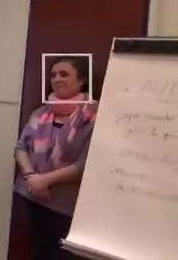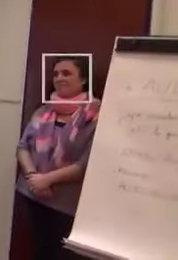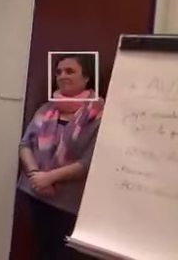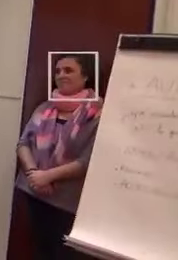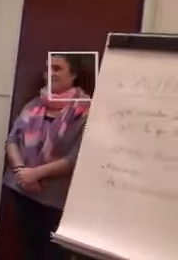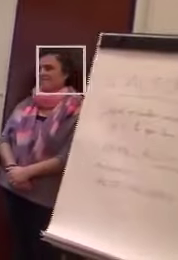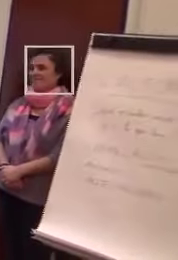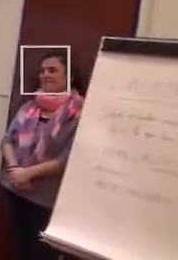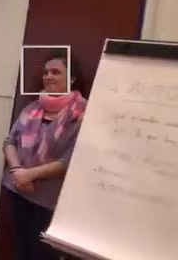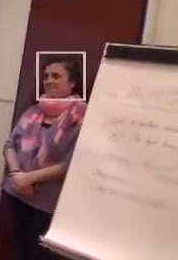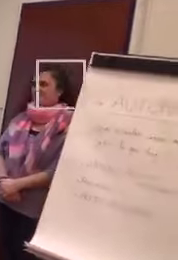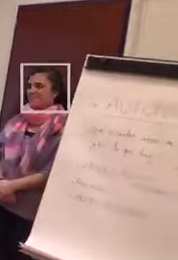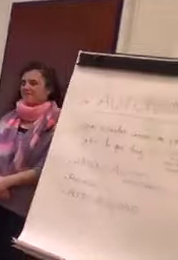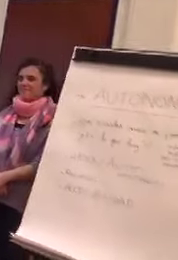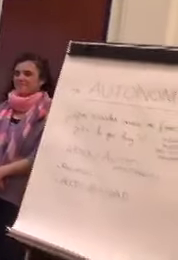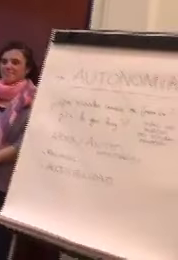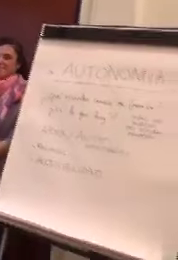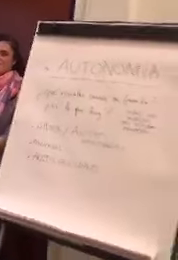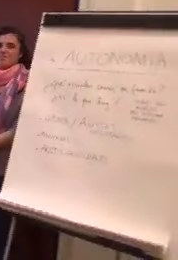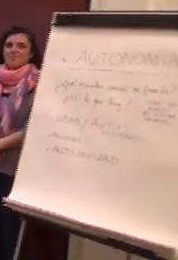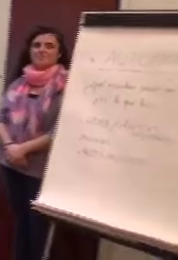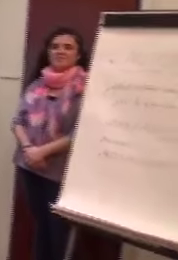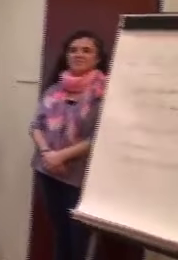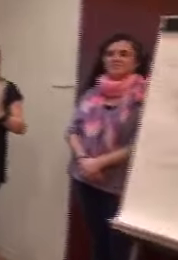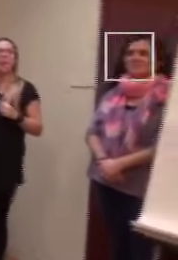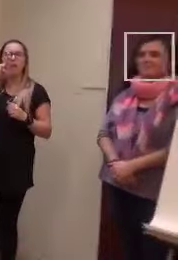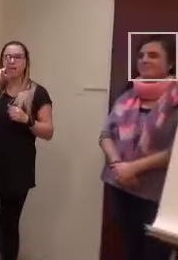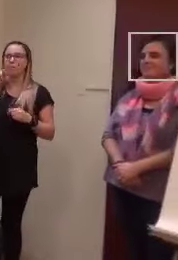para el barrio